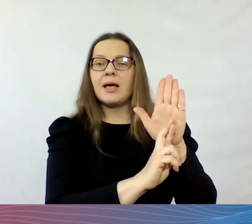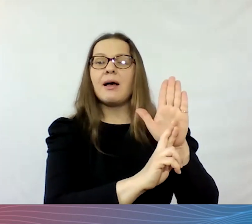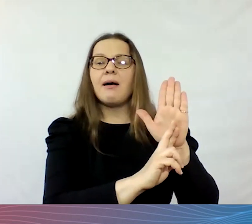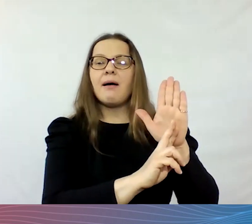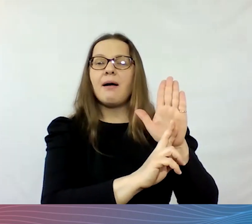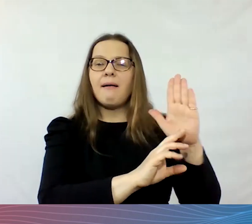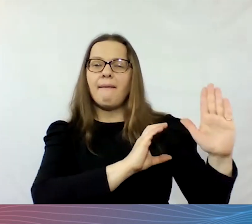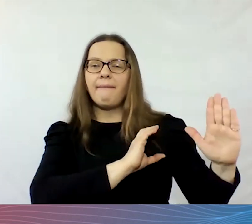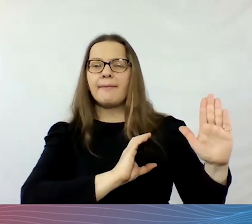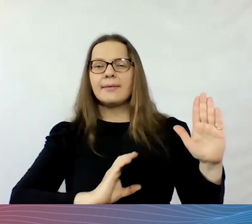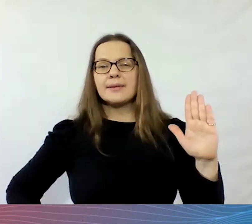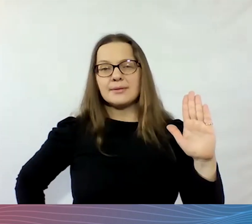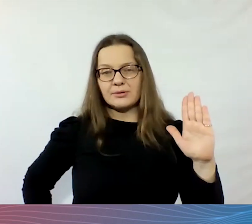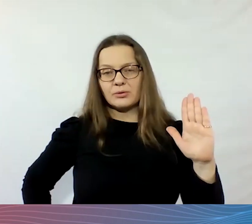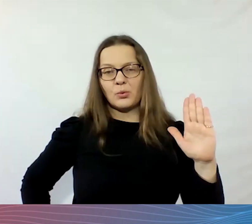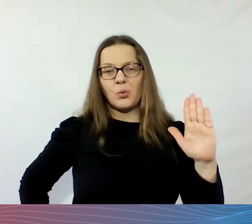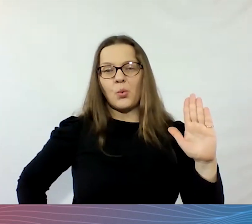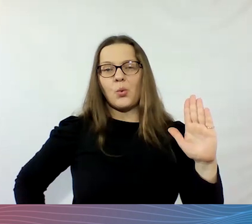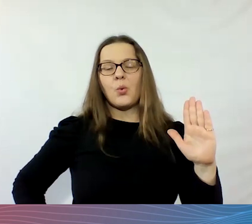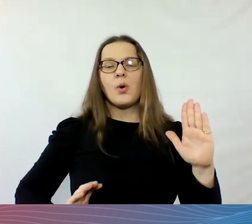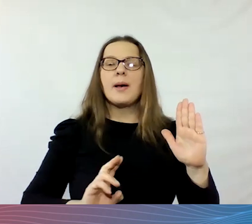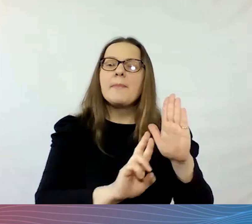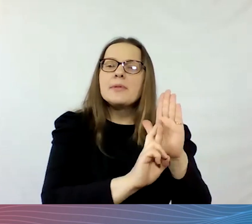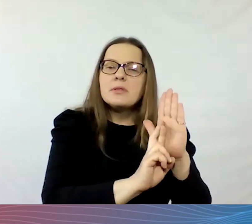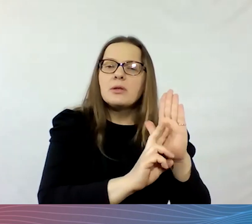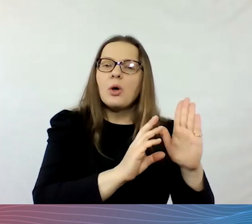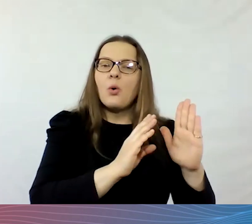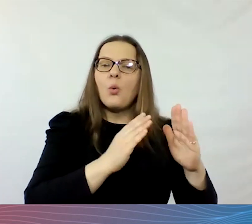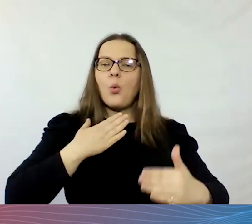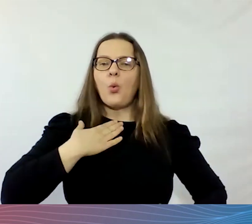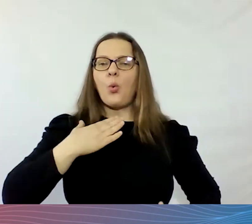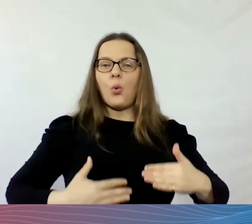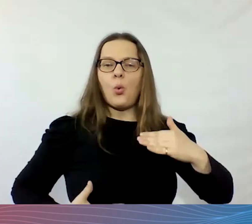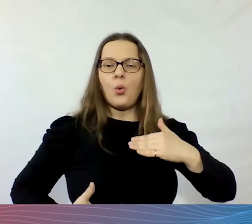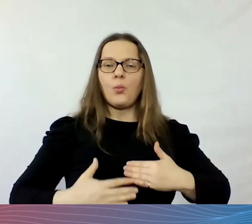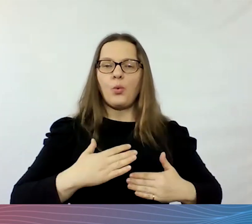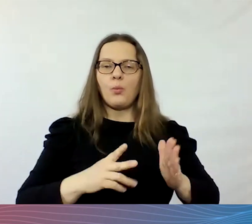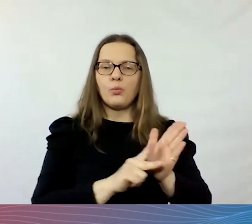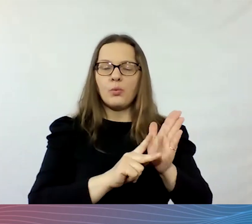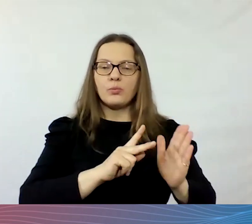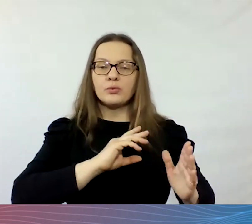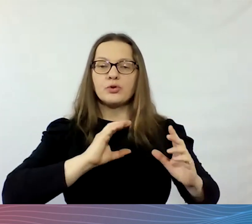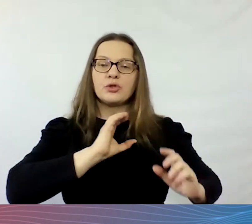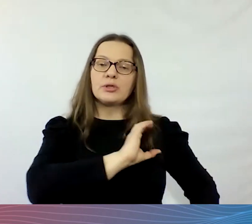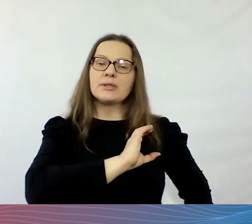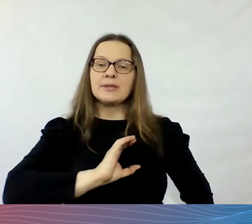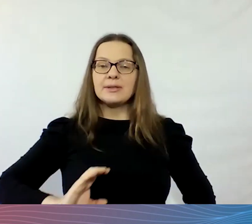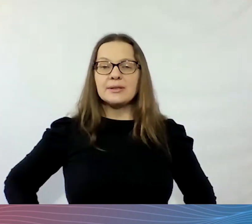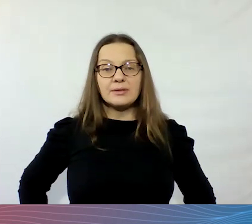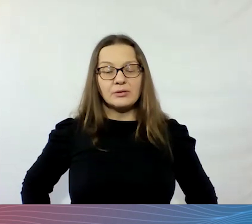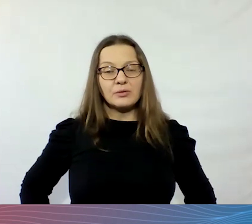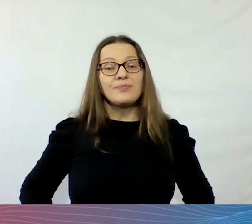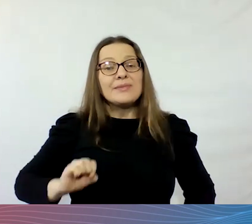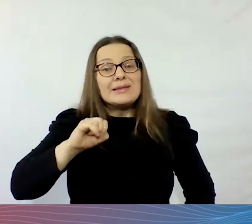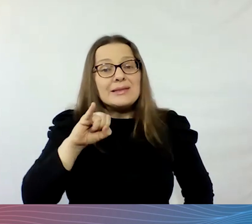nós precisamos entender, irmãos, a igreja sendo o corpo de Cristo, então a cabeça é Cristo.